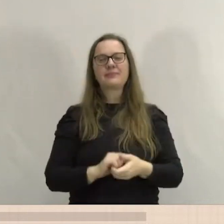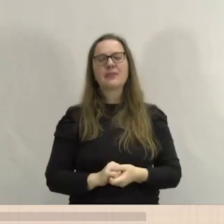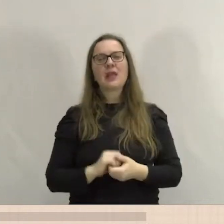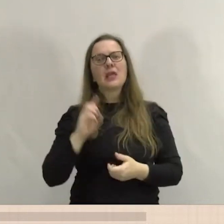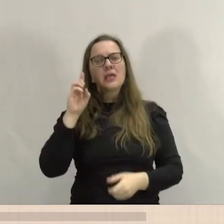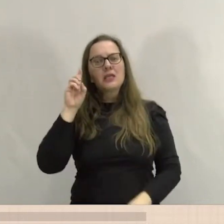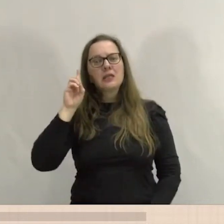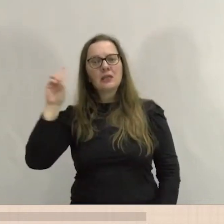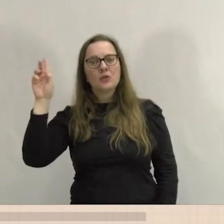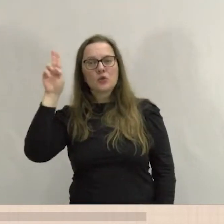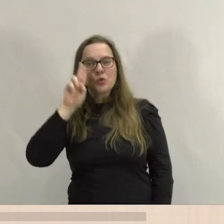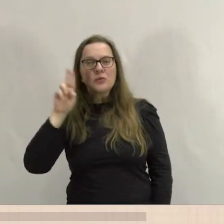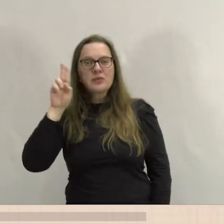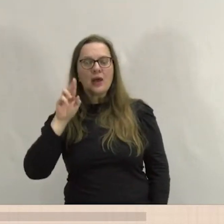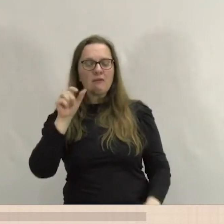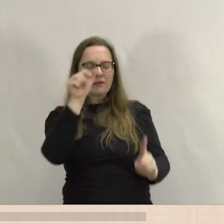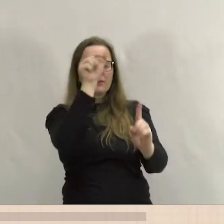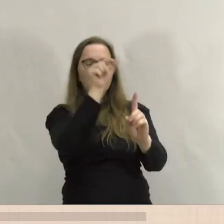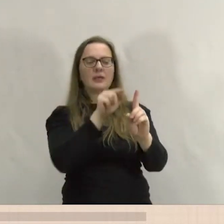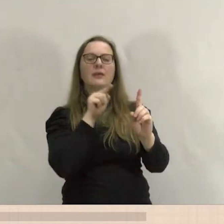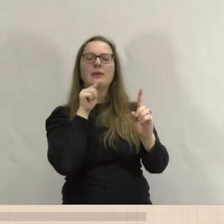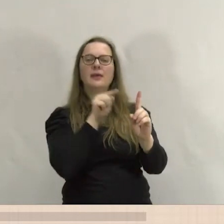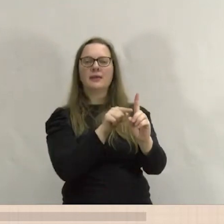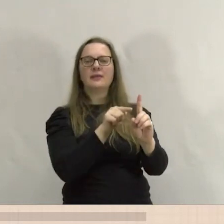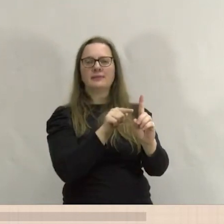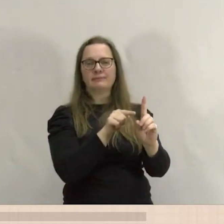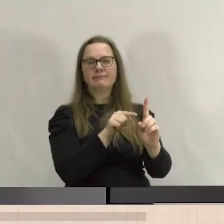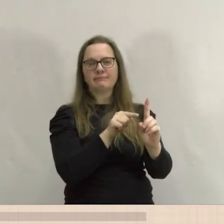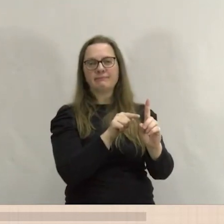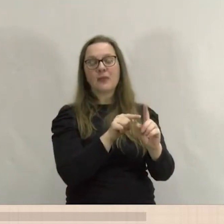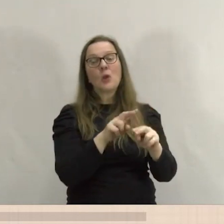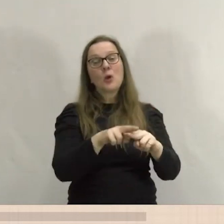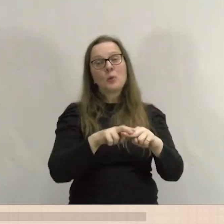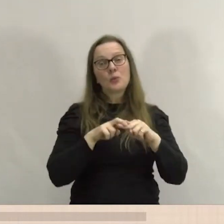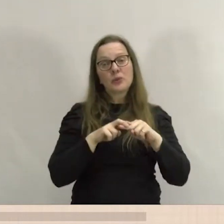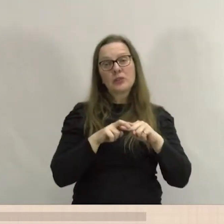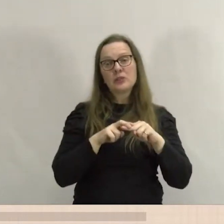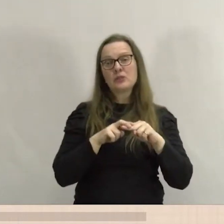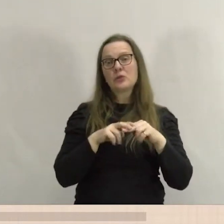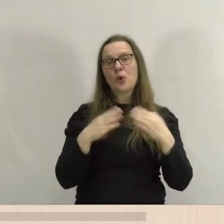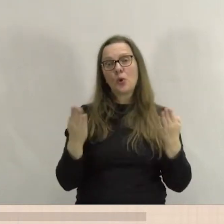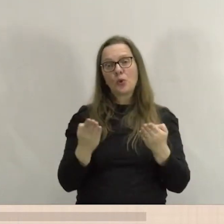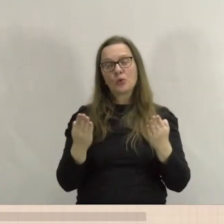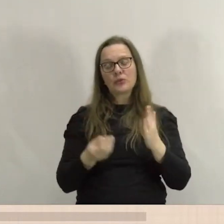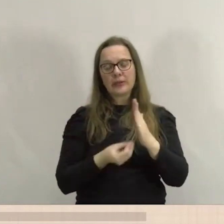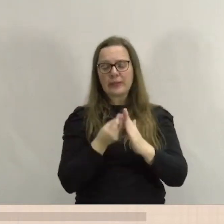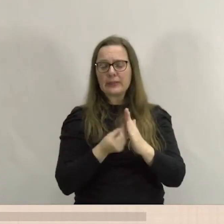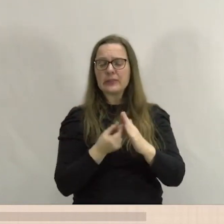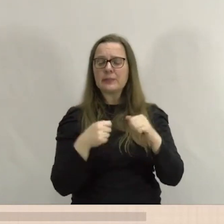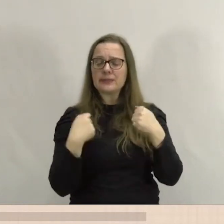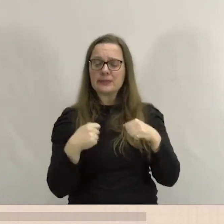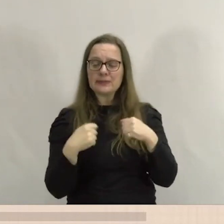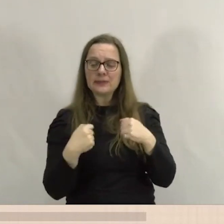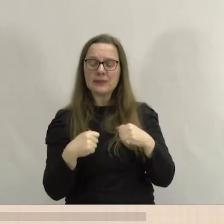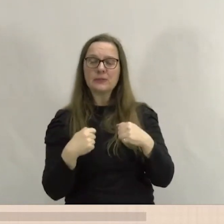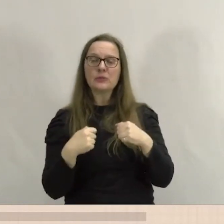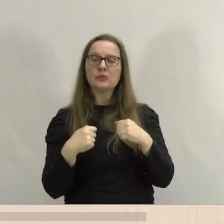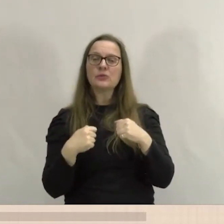vamos seguir uma direção diferente. Experimente uma tribo sair pelo deserto por conta